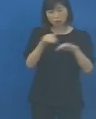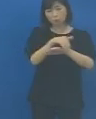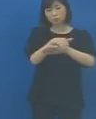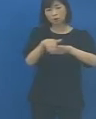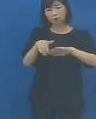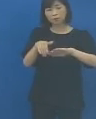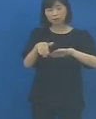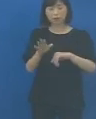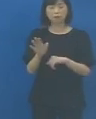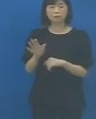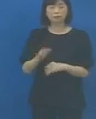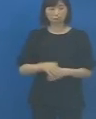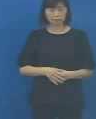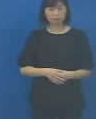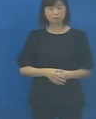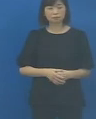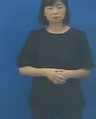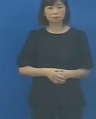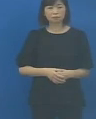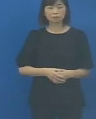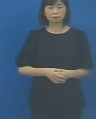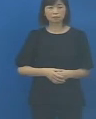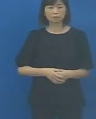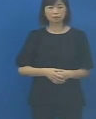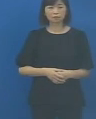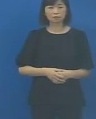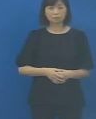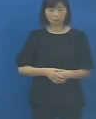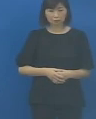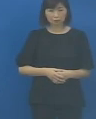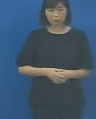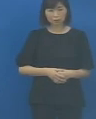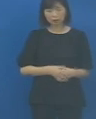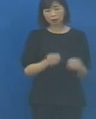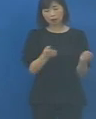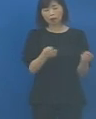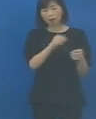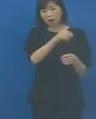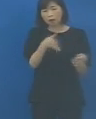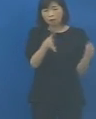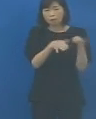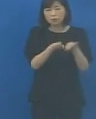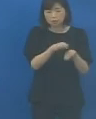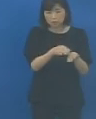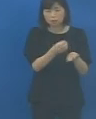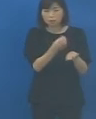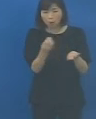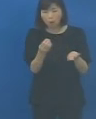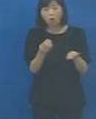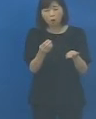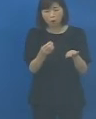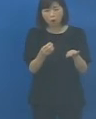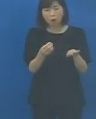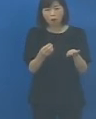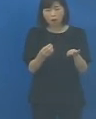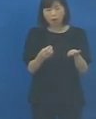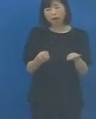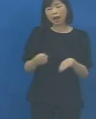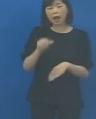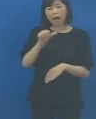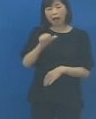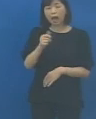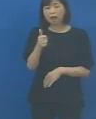。でこういう中で盛り土、熱海市の場合に想定した盛り土です